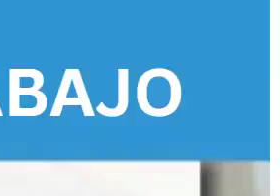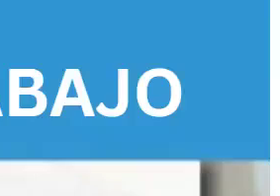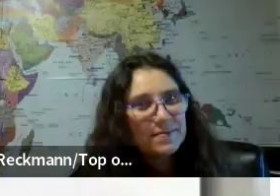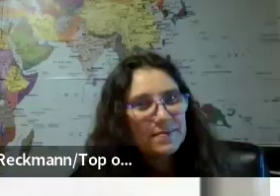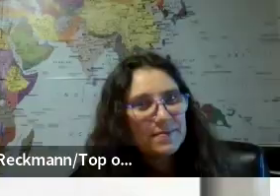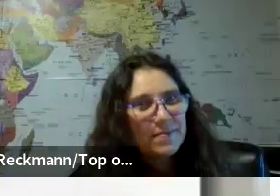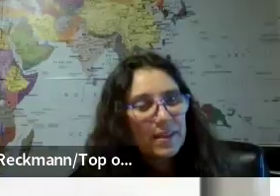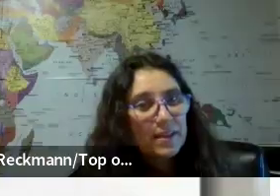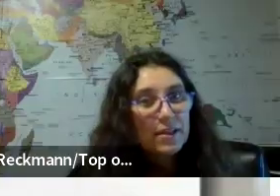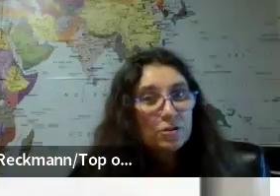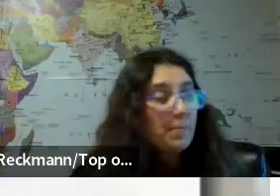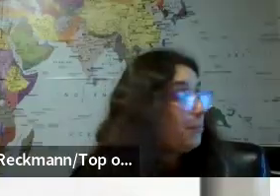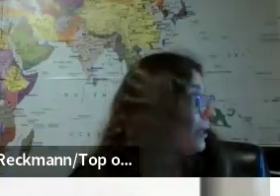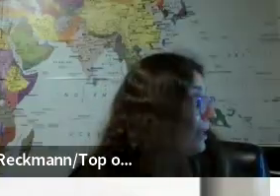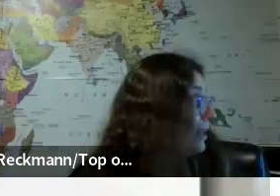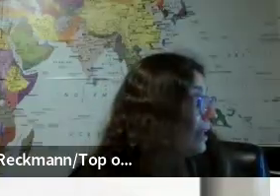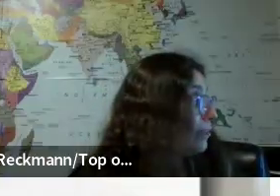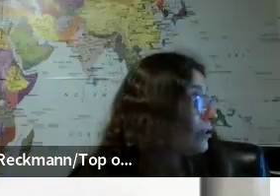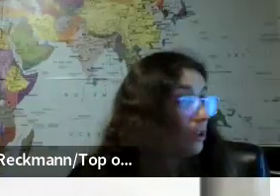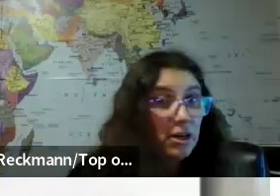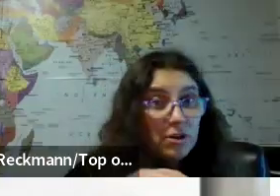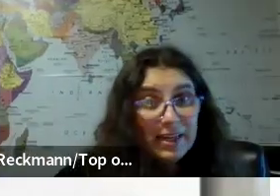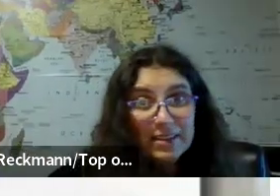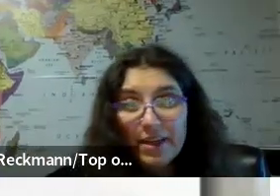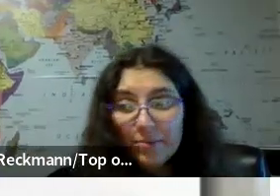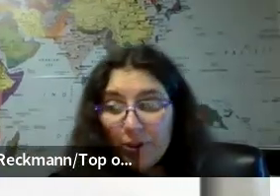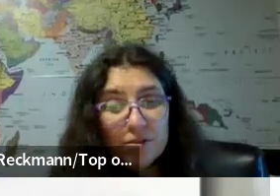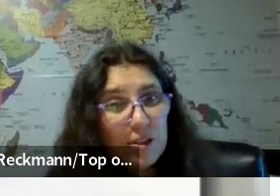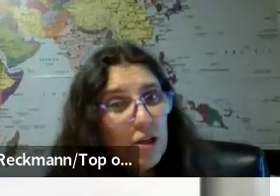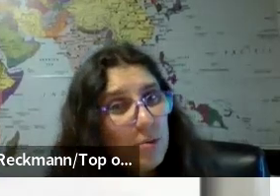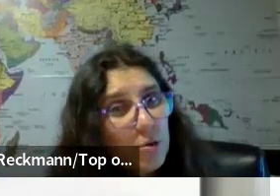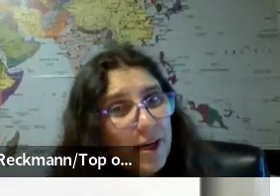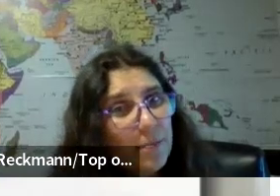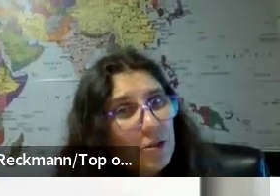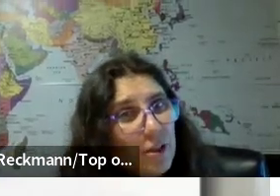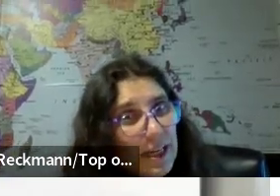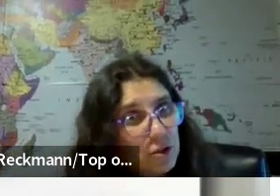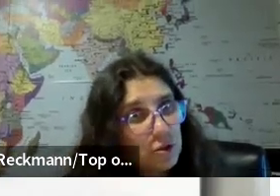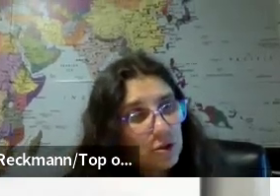ujú. O sea, puede que la persona logre activar, pero yo tengo mis dudas respecto del ancho,